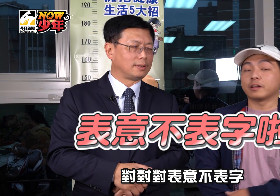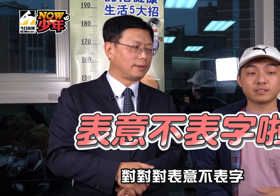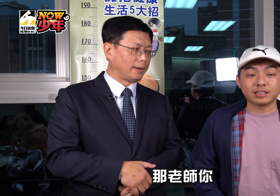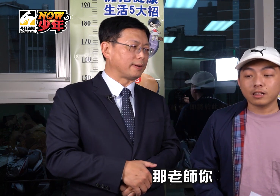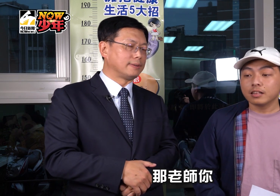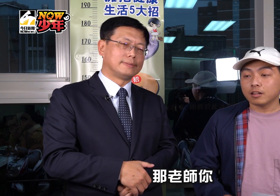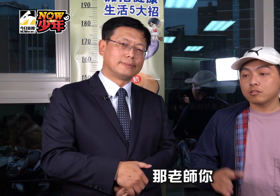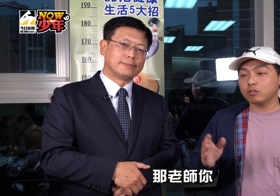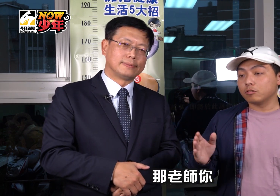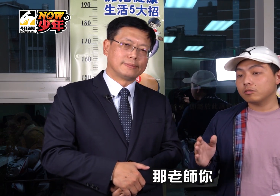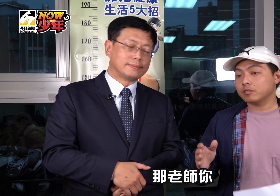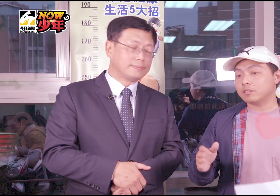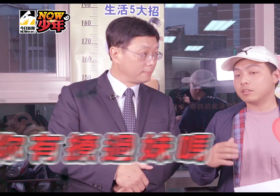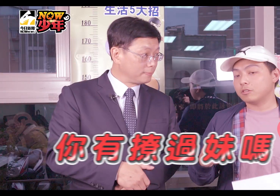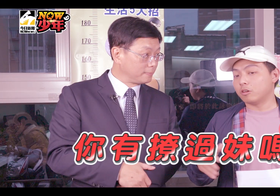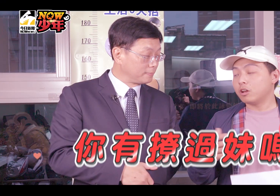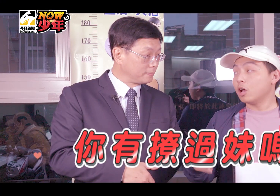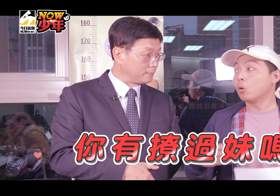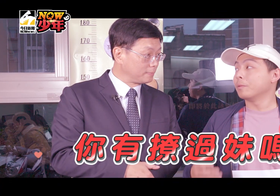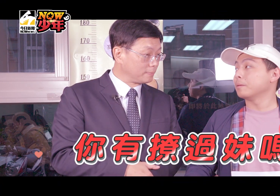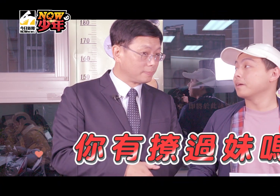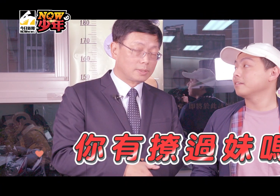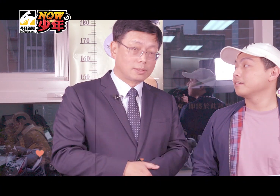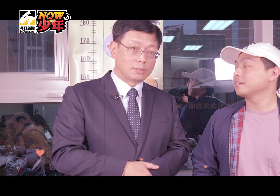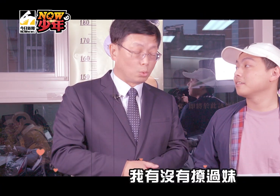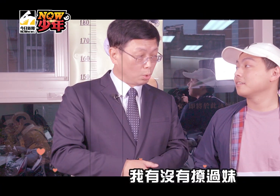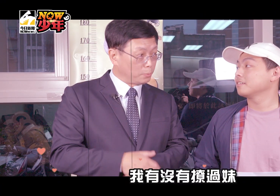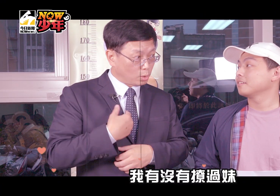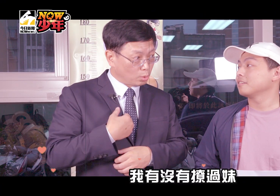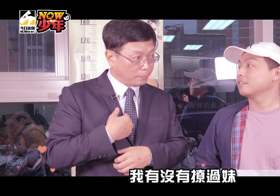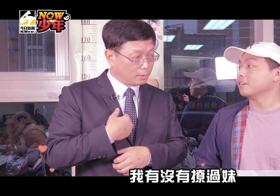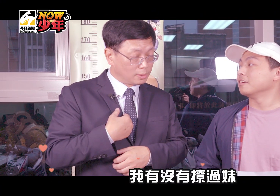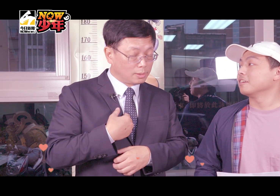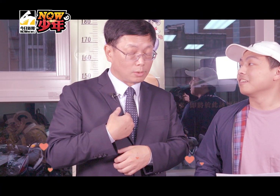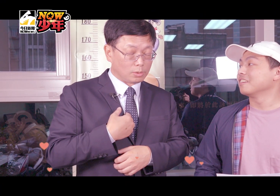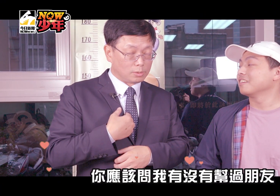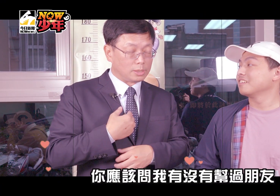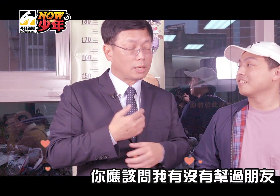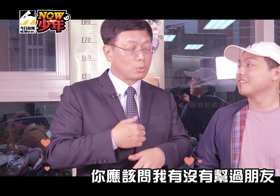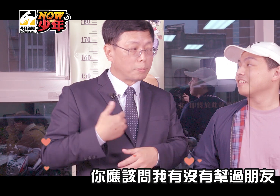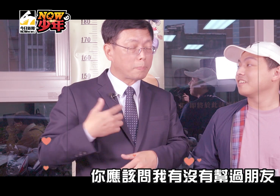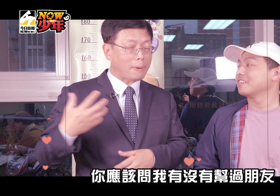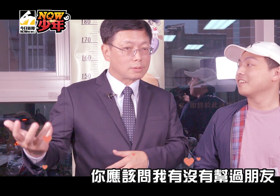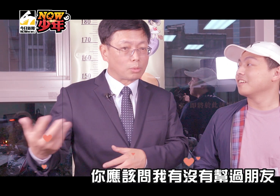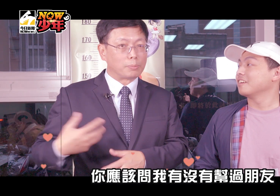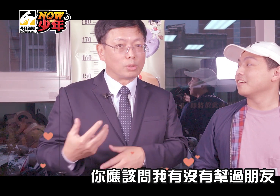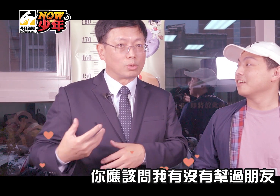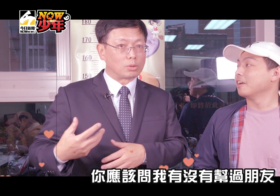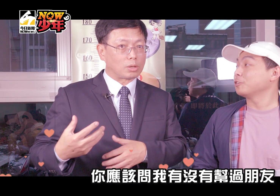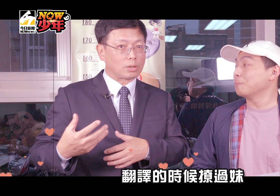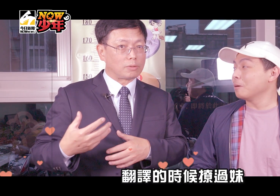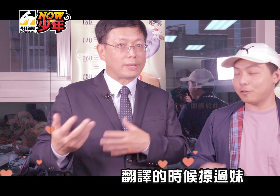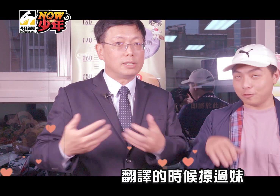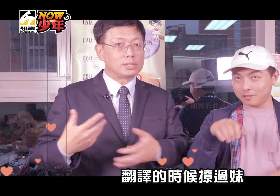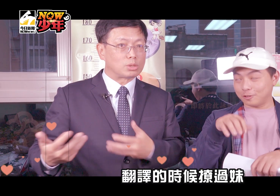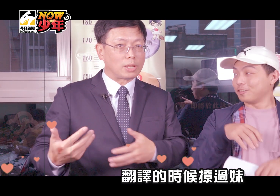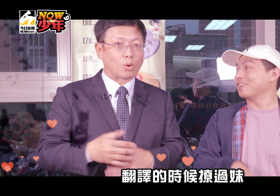字。那老师，你有撩过妹吗？ 我有没有撩过妹？你应该问我们帮龙朋友 对，帮 翻译的时候撩过